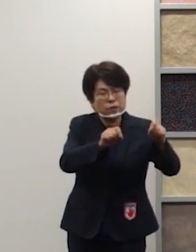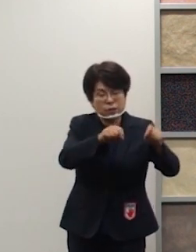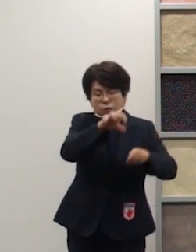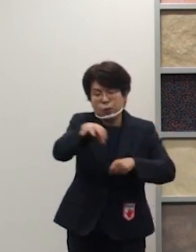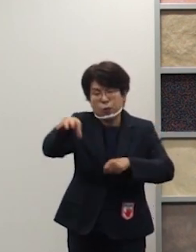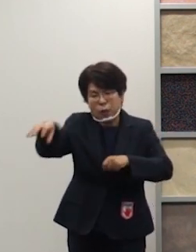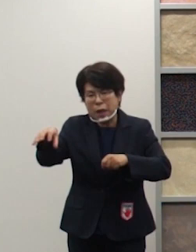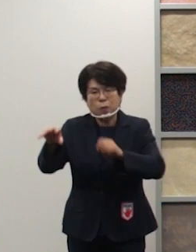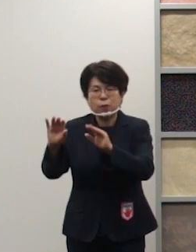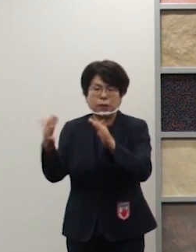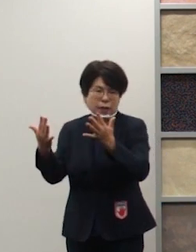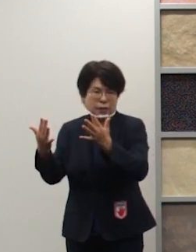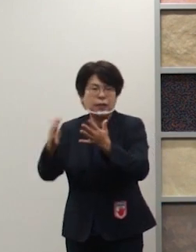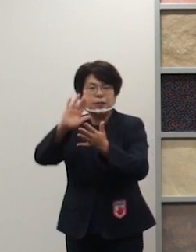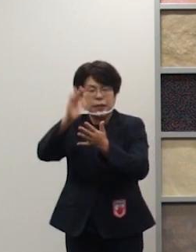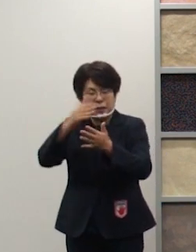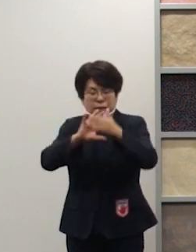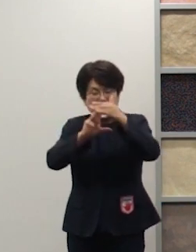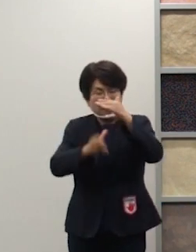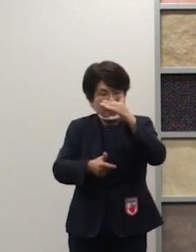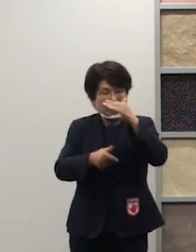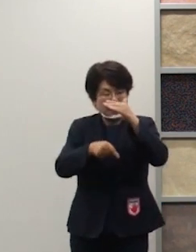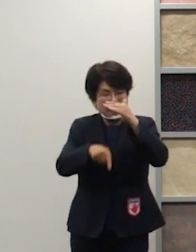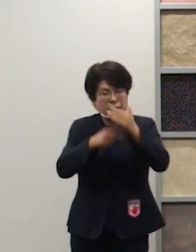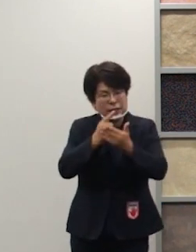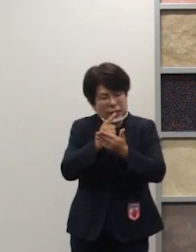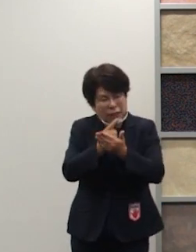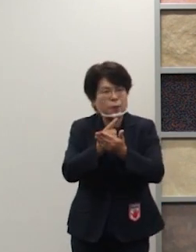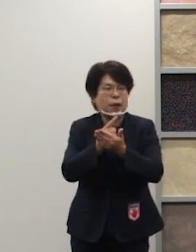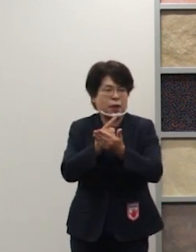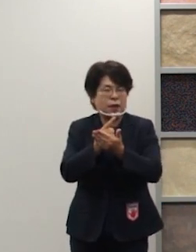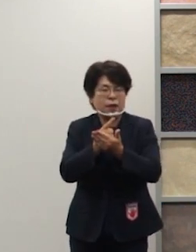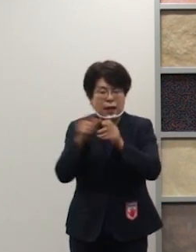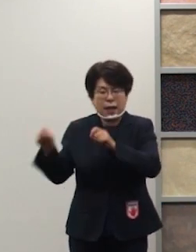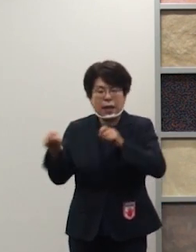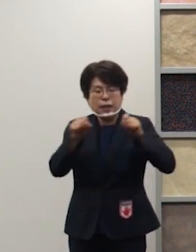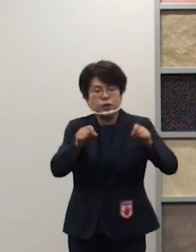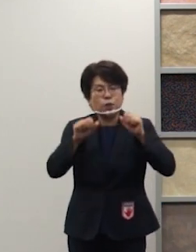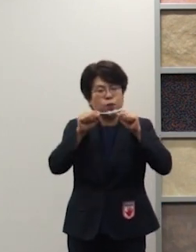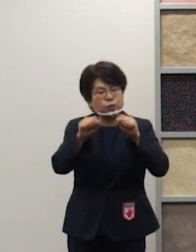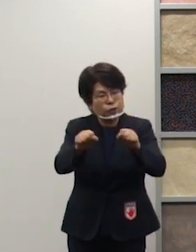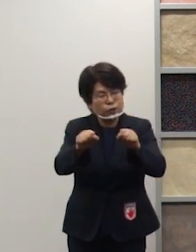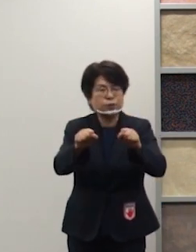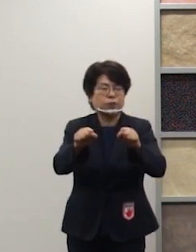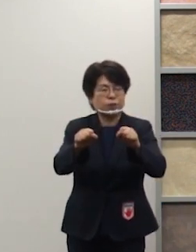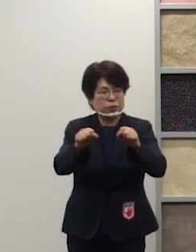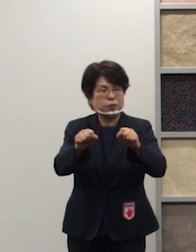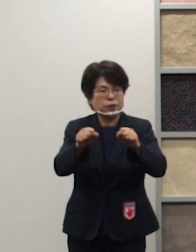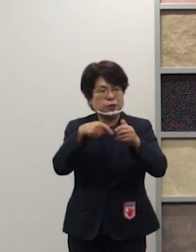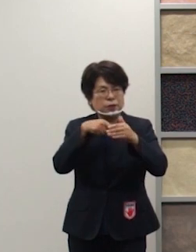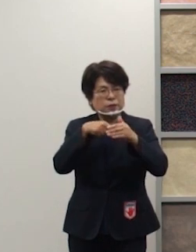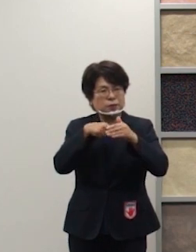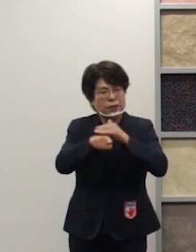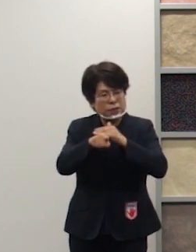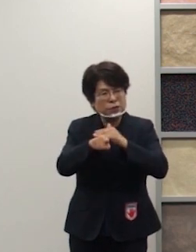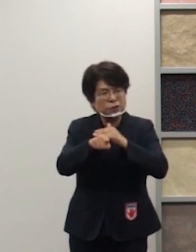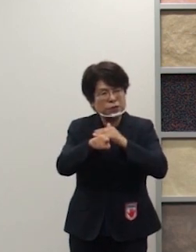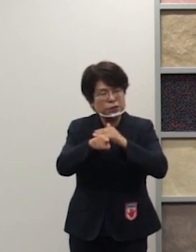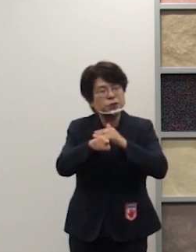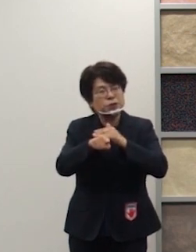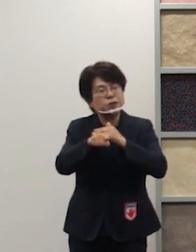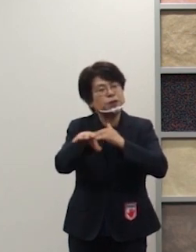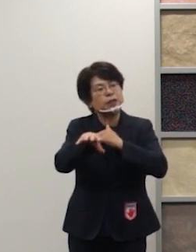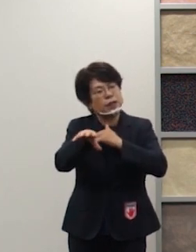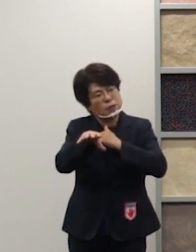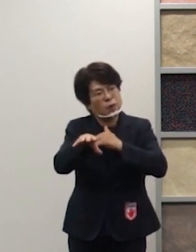でも山梨県としてはやっていくんだという理由について、もうちょっと踏み込んで